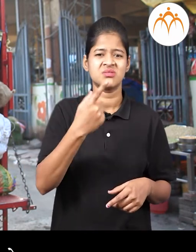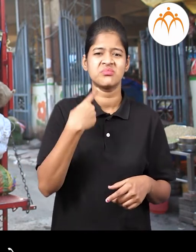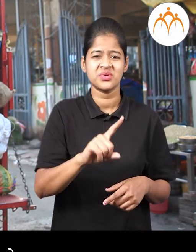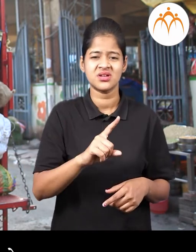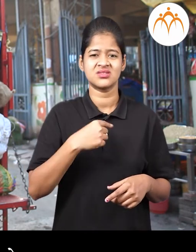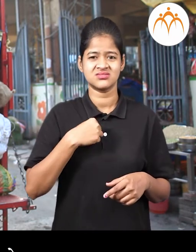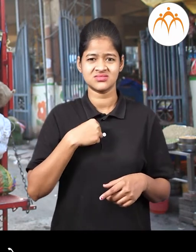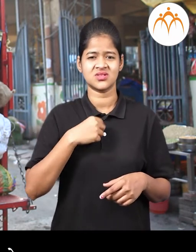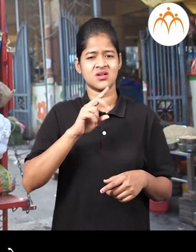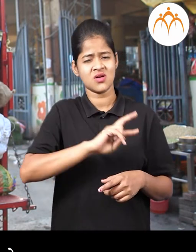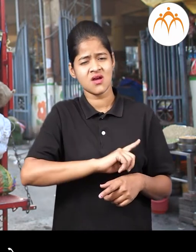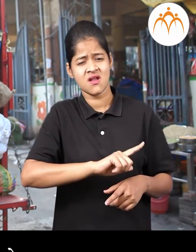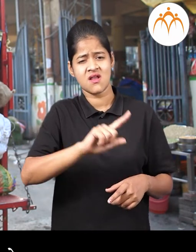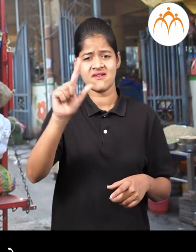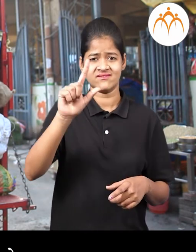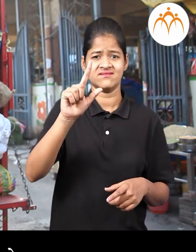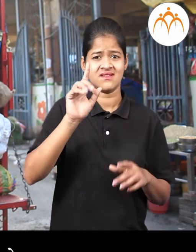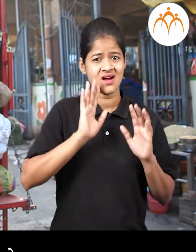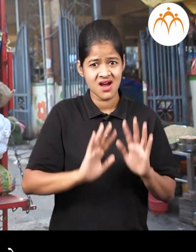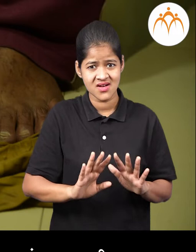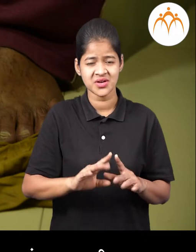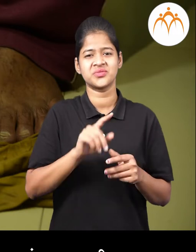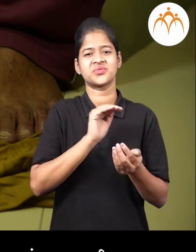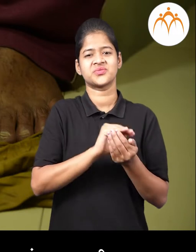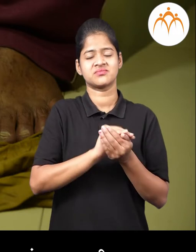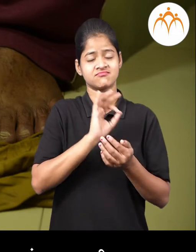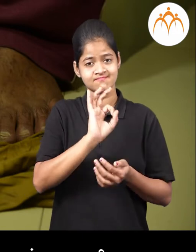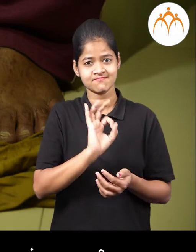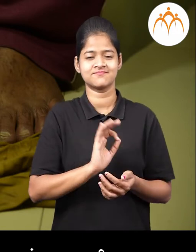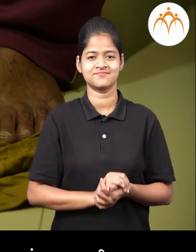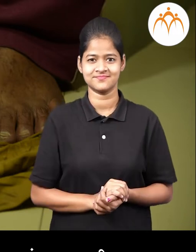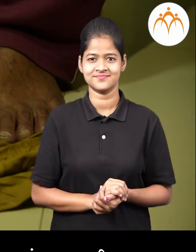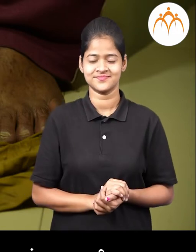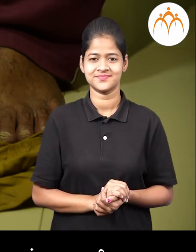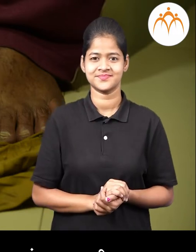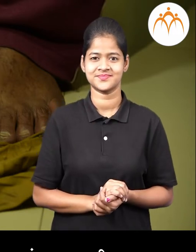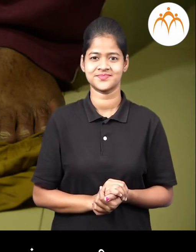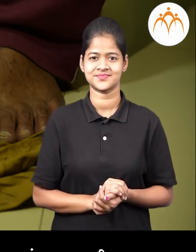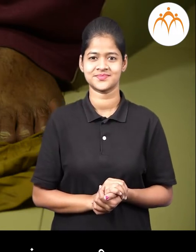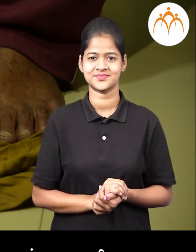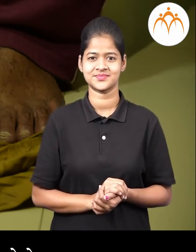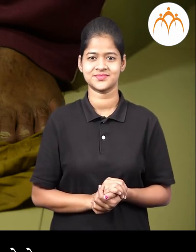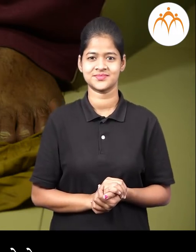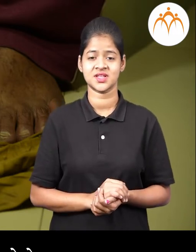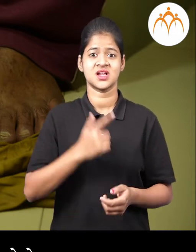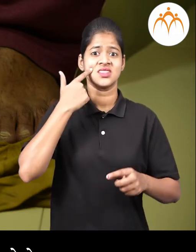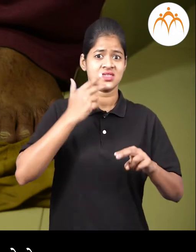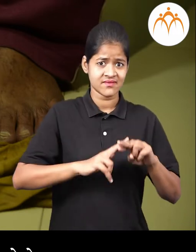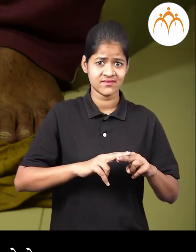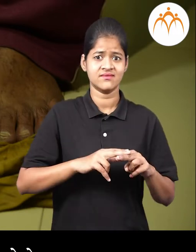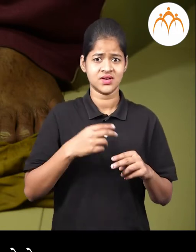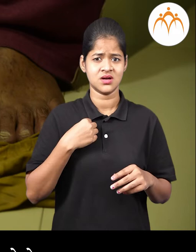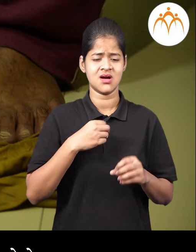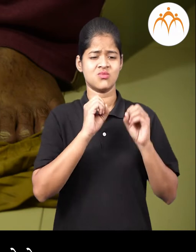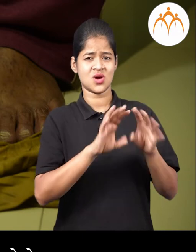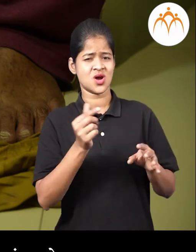ते बरेच दिवस वापर ताएताथ आपले आला नको असलेल्या कपडेंचा वापर ही विगल्या प्रकारे